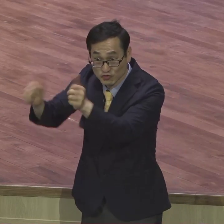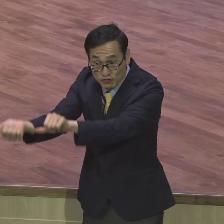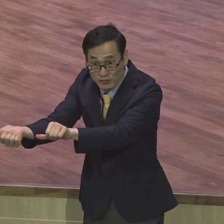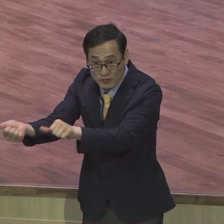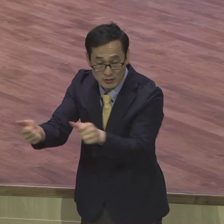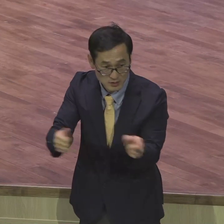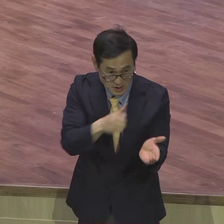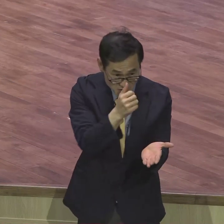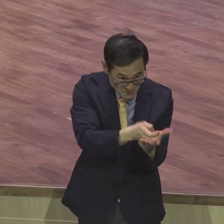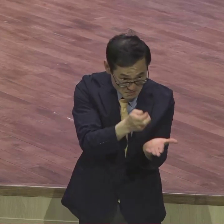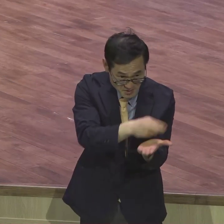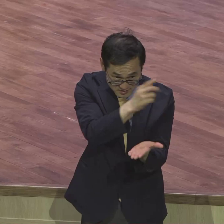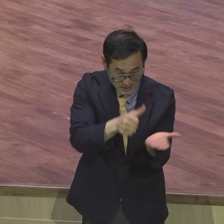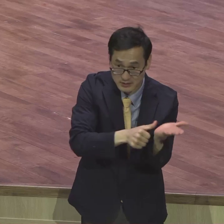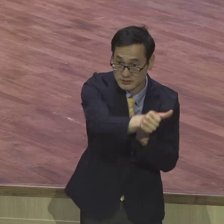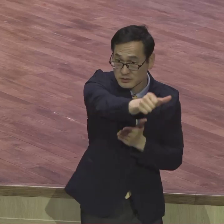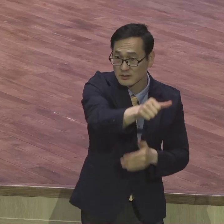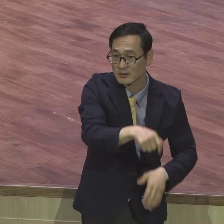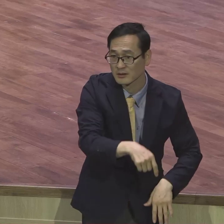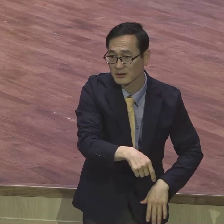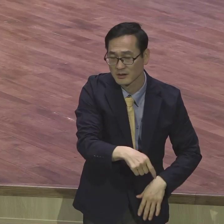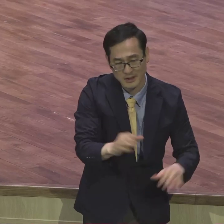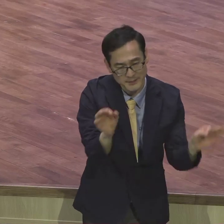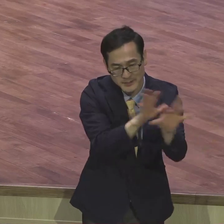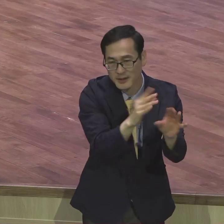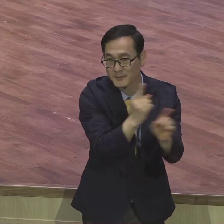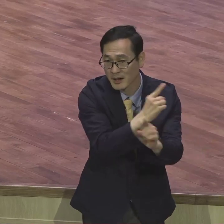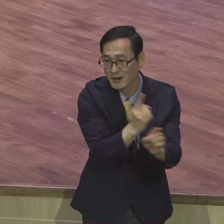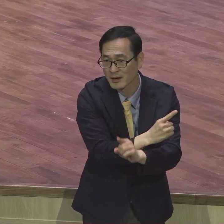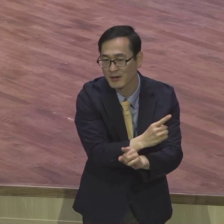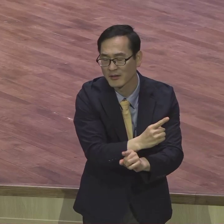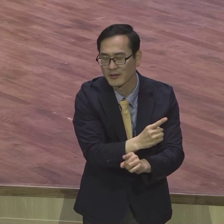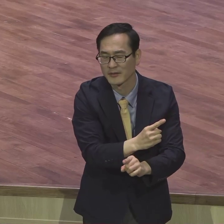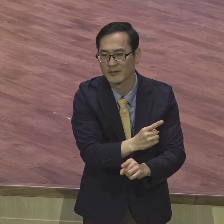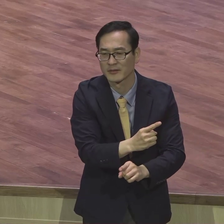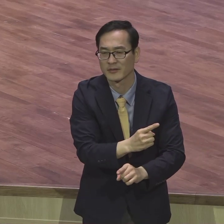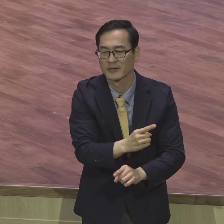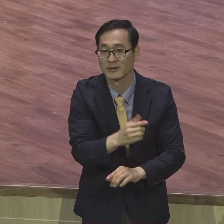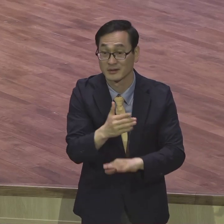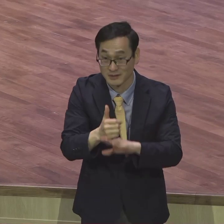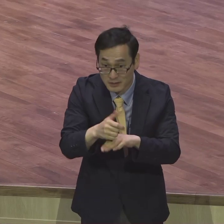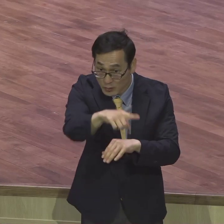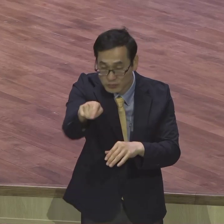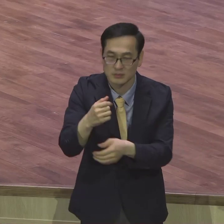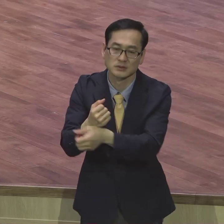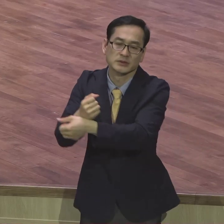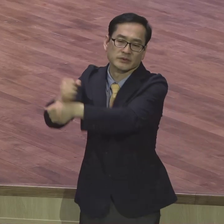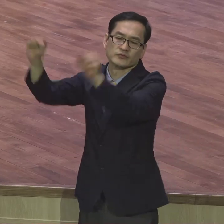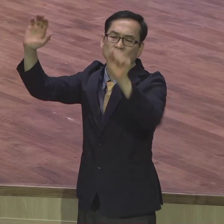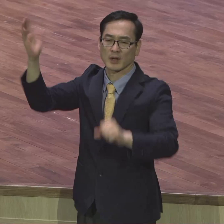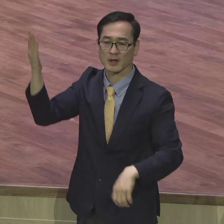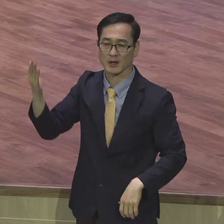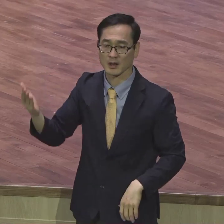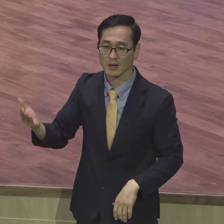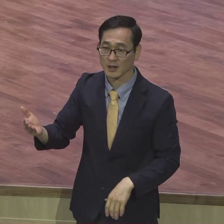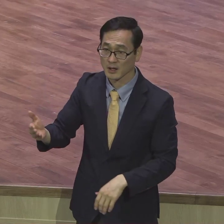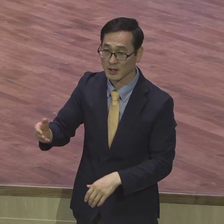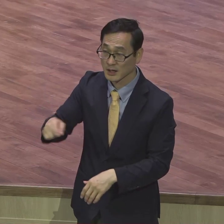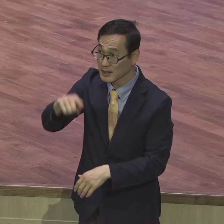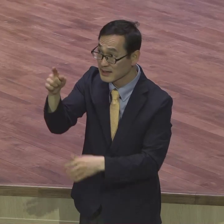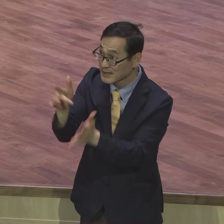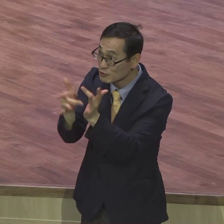그래서 우리가 누리지 못하면 그만큼 억울합니다. 복음 누리지 못하면